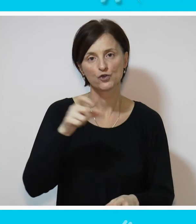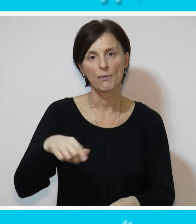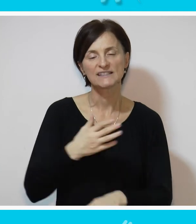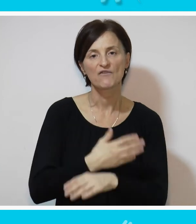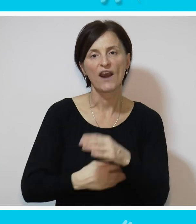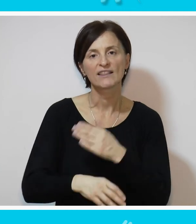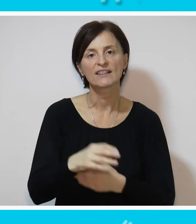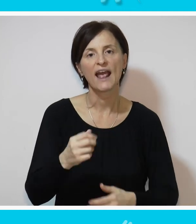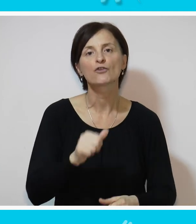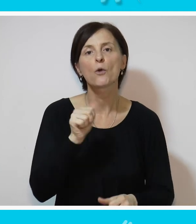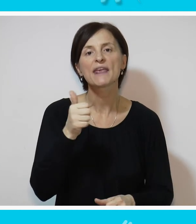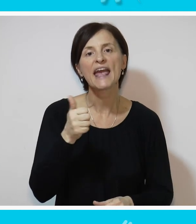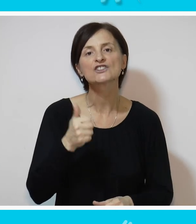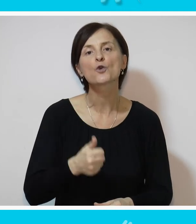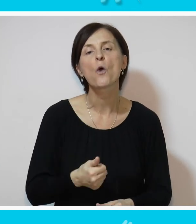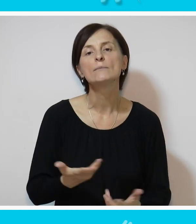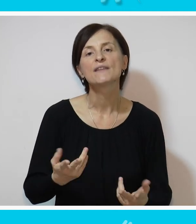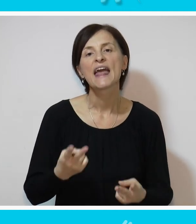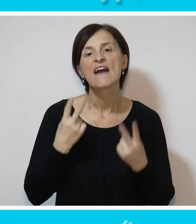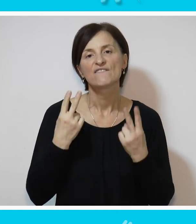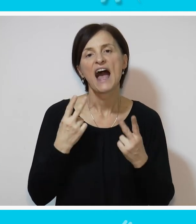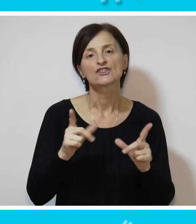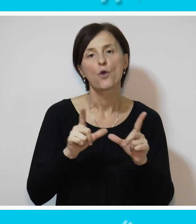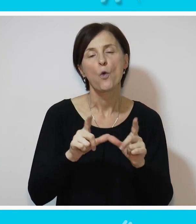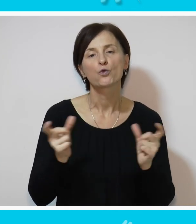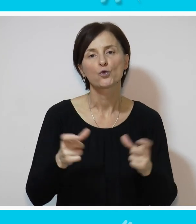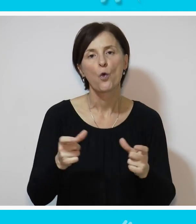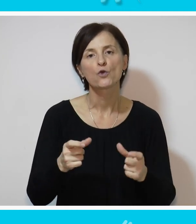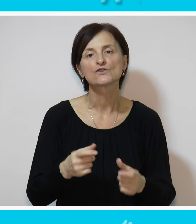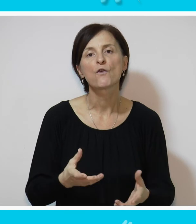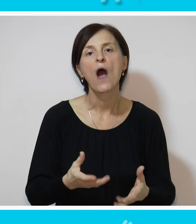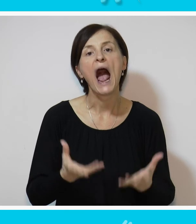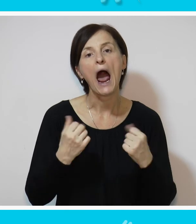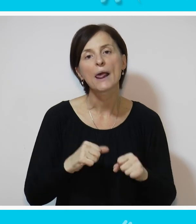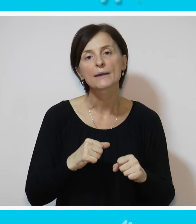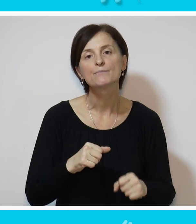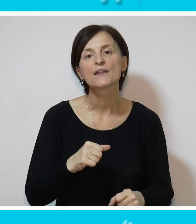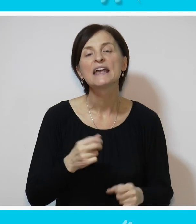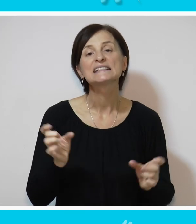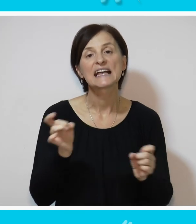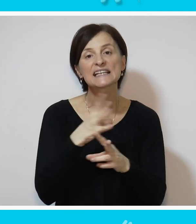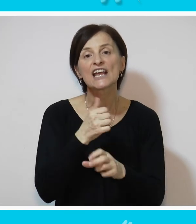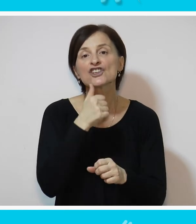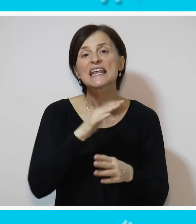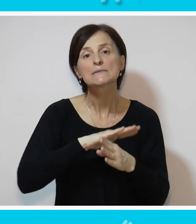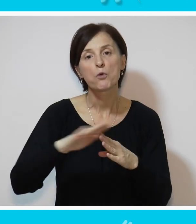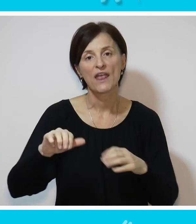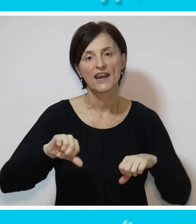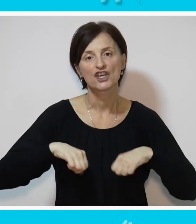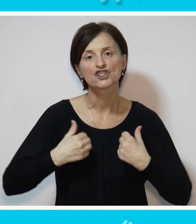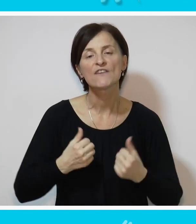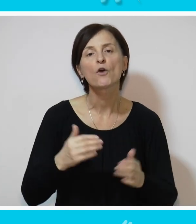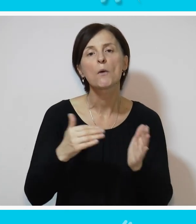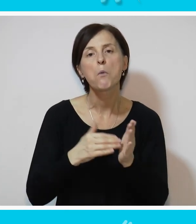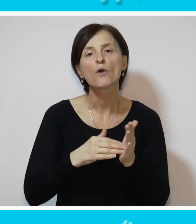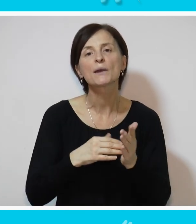osoba sa invaliditetom jesu prioritet društva. Ipak, za srećniji i ispunjeniji